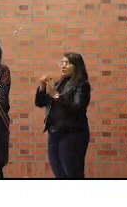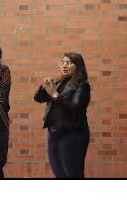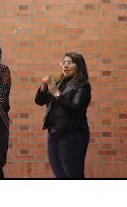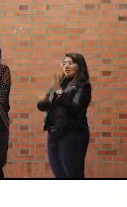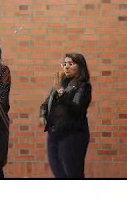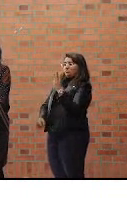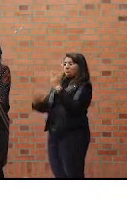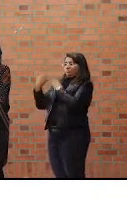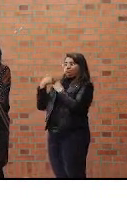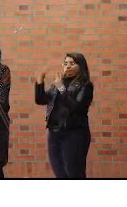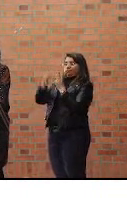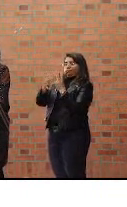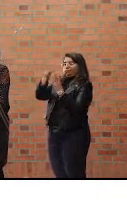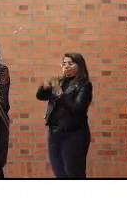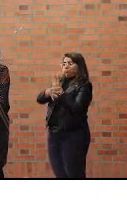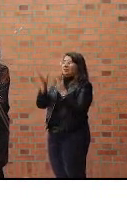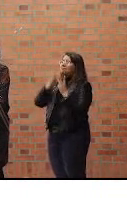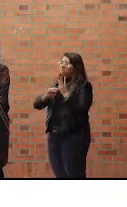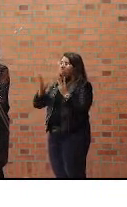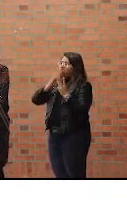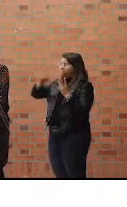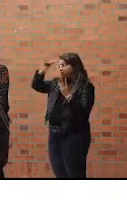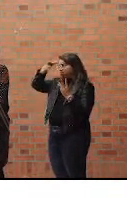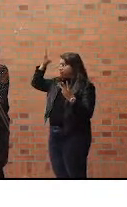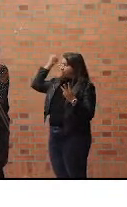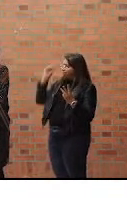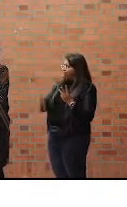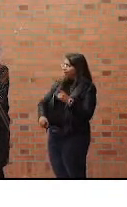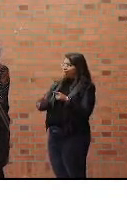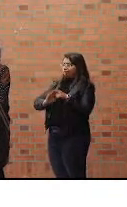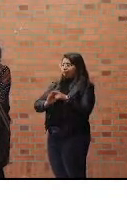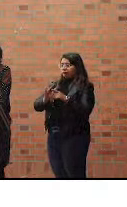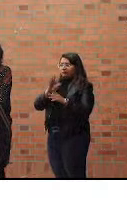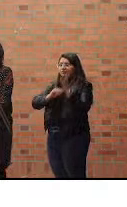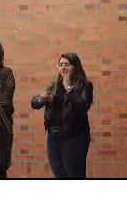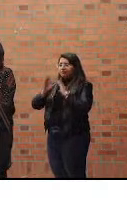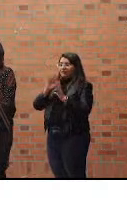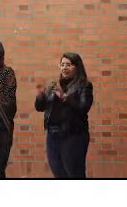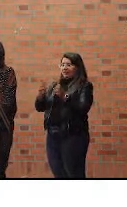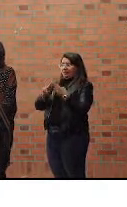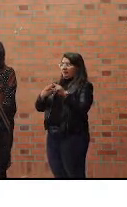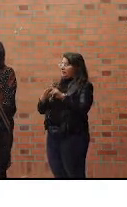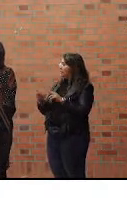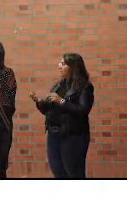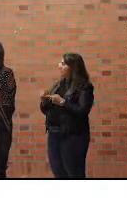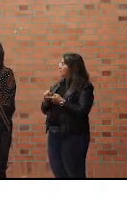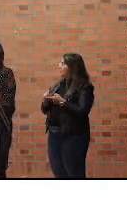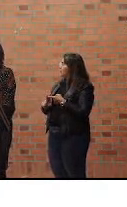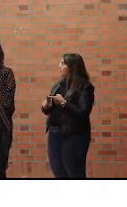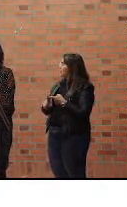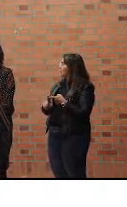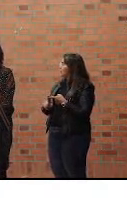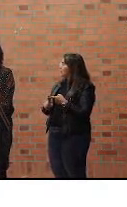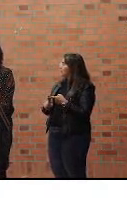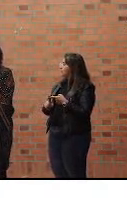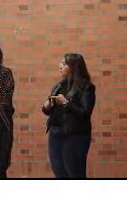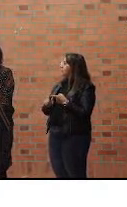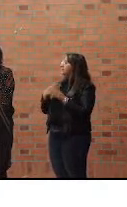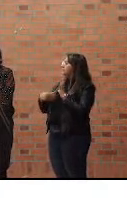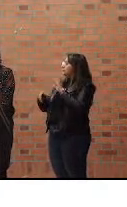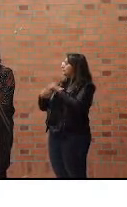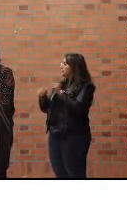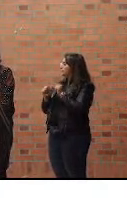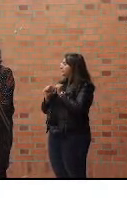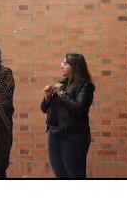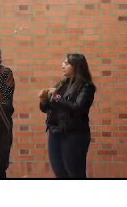que cuentan con trayectoria y reconocimiento en el campo objeto del premio la mesa por la vida actuará como Jurado permanente